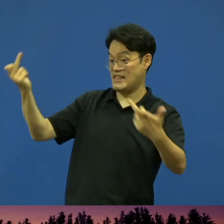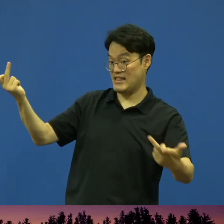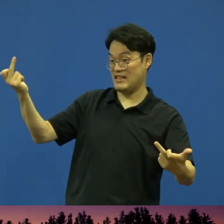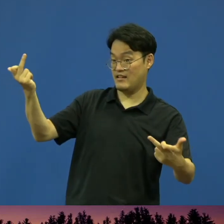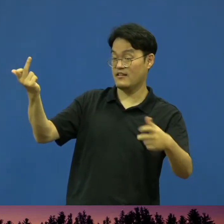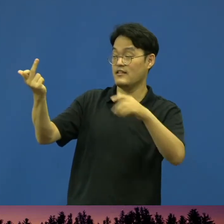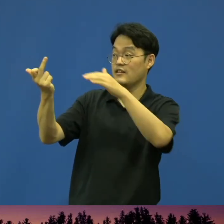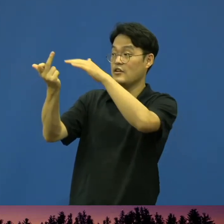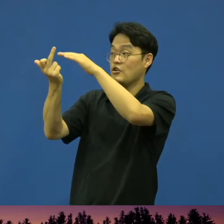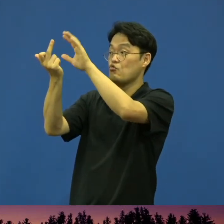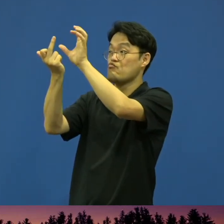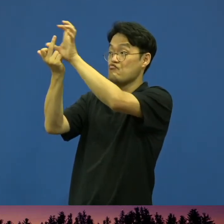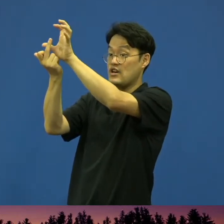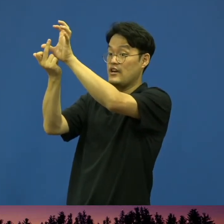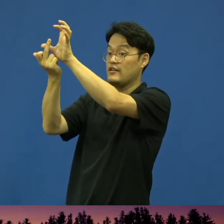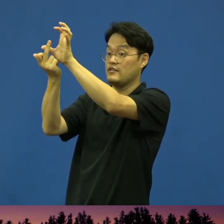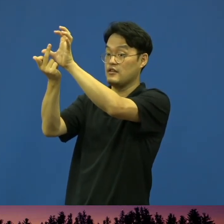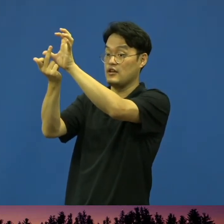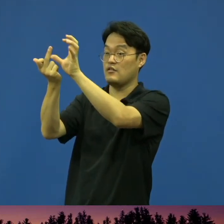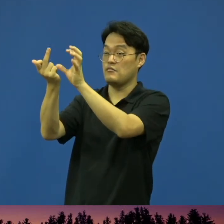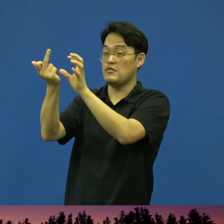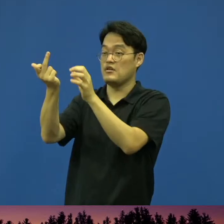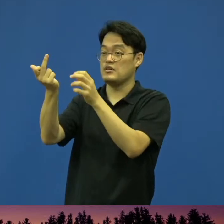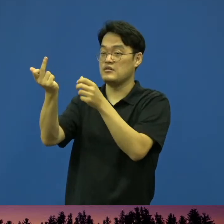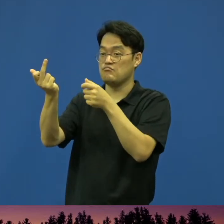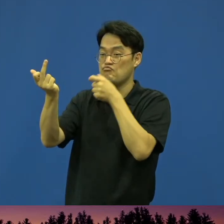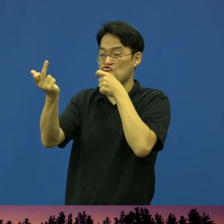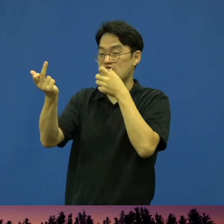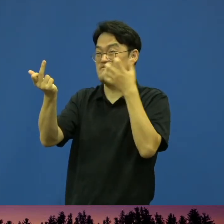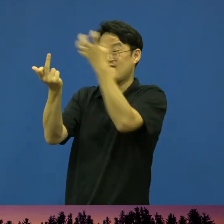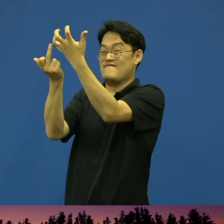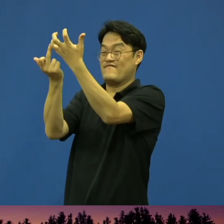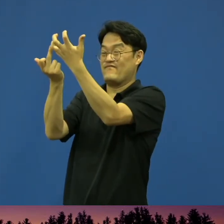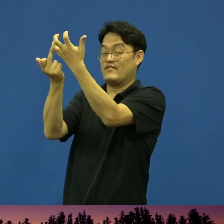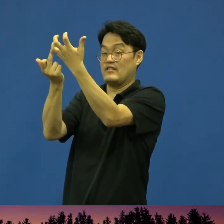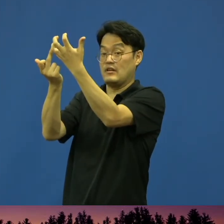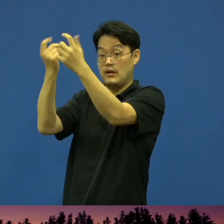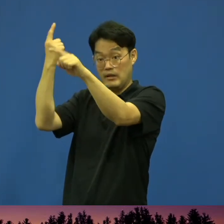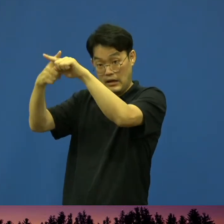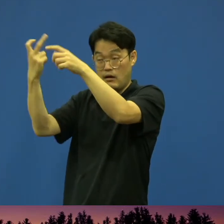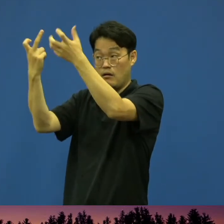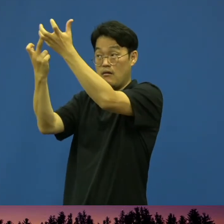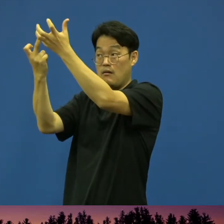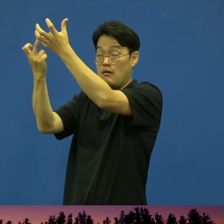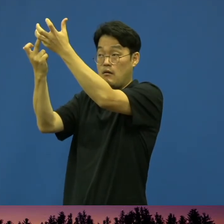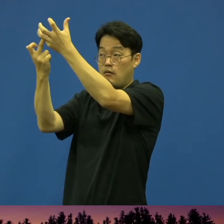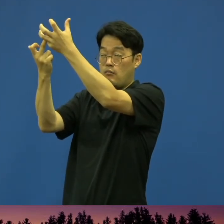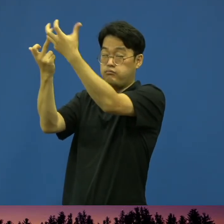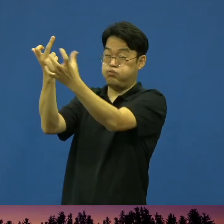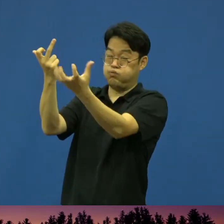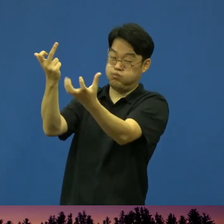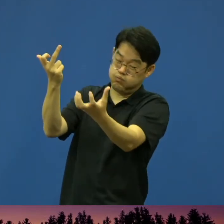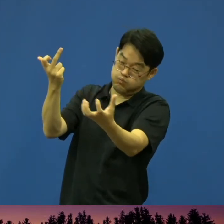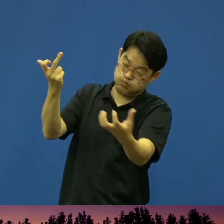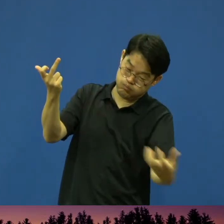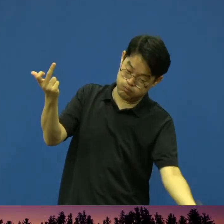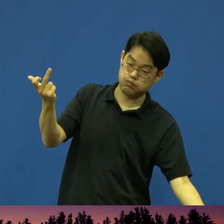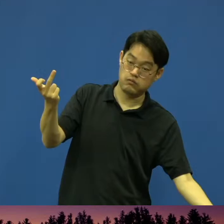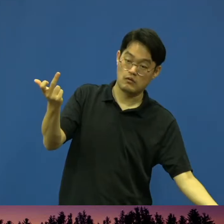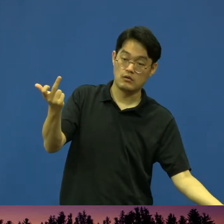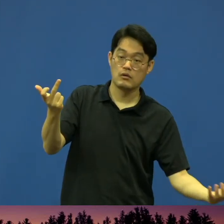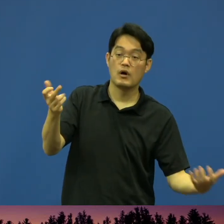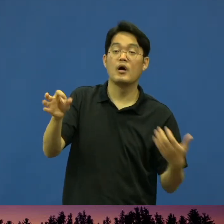빙하가 붙어 있다가 아무리 거대하다 할지라도 산맥으로부터 떨어져 나오면 어떤 일이 벌어집니까? 잔잔한